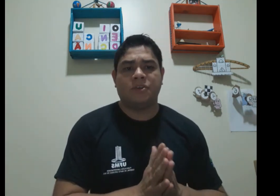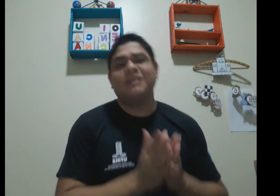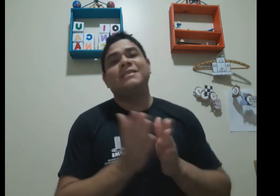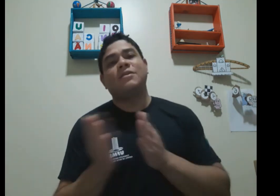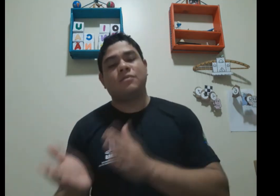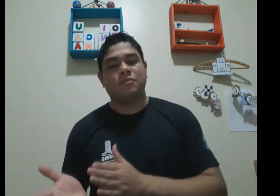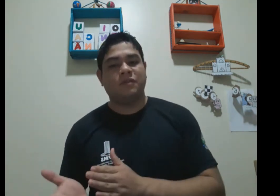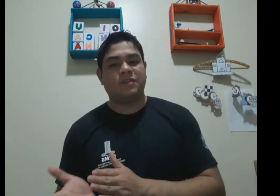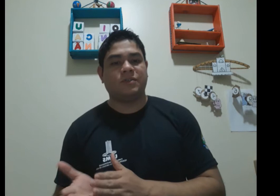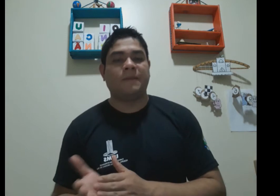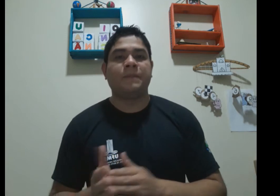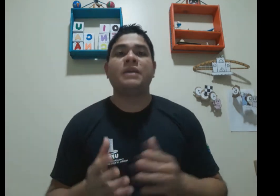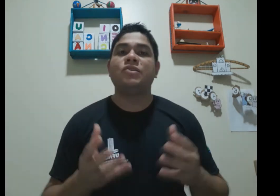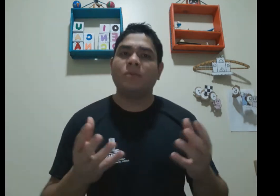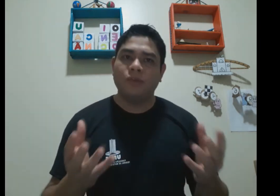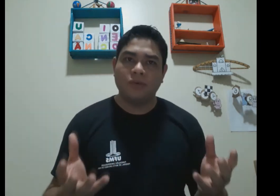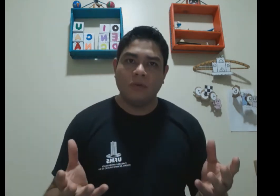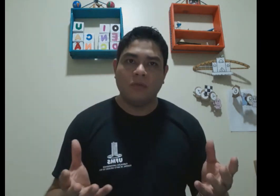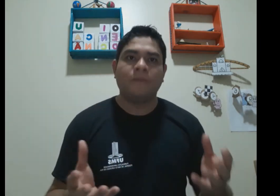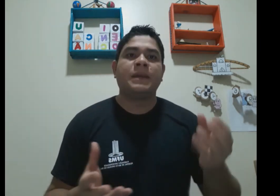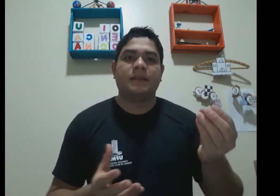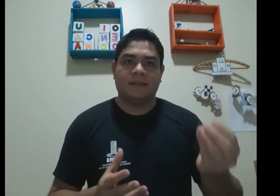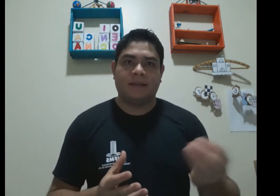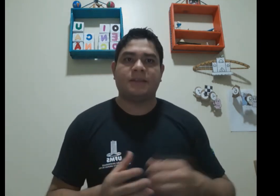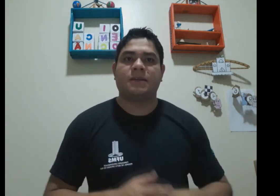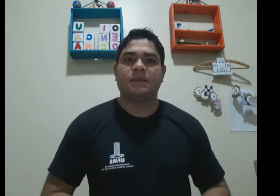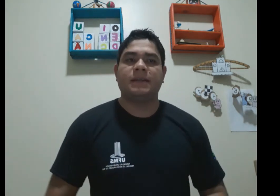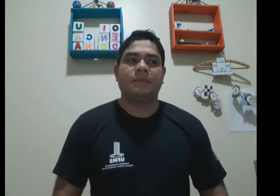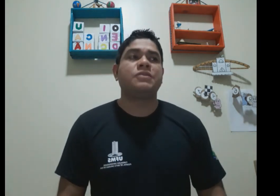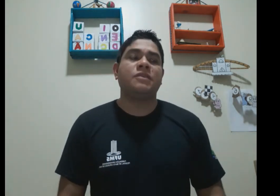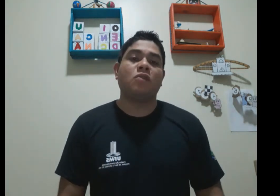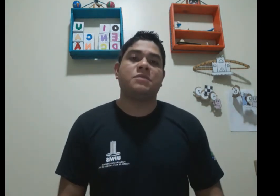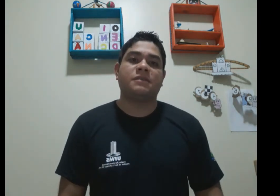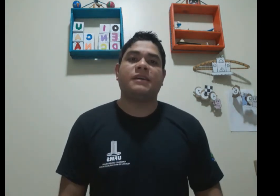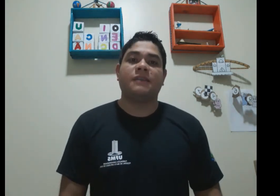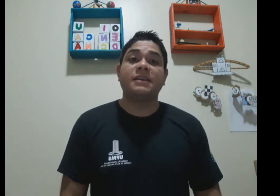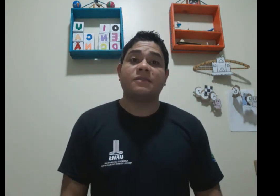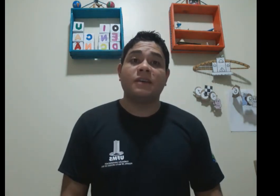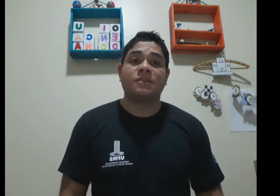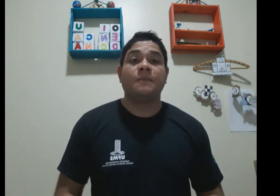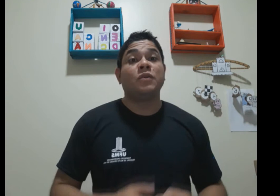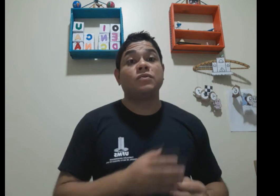e não com o professor. Isso é muito comum na sala de aula e é possível observar várias vezes os